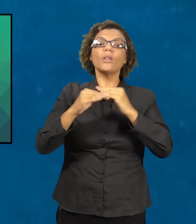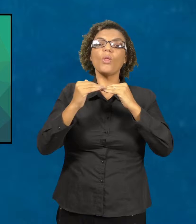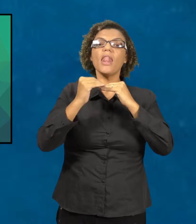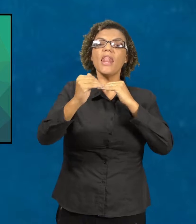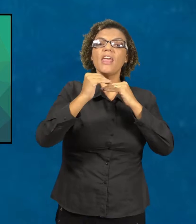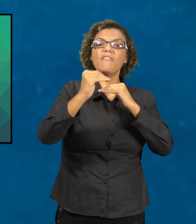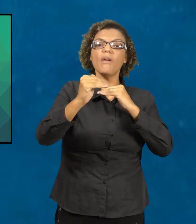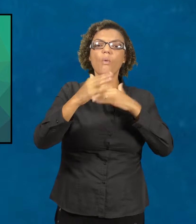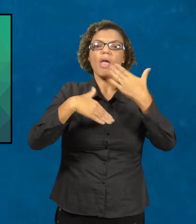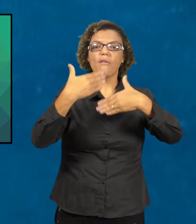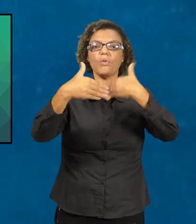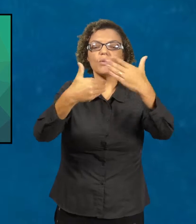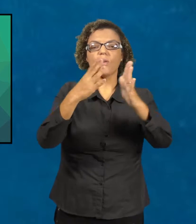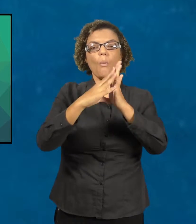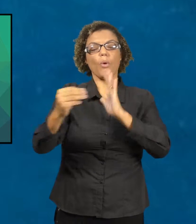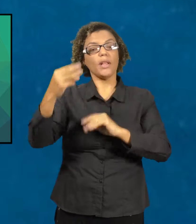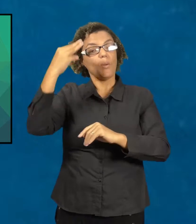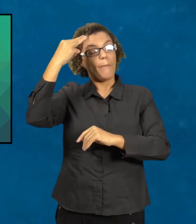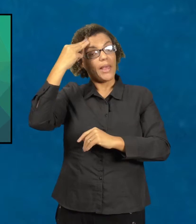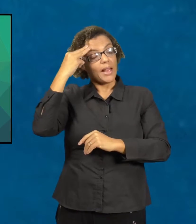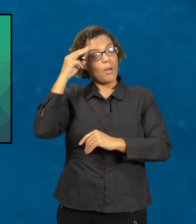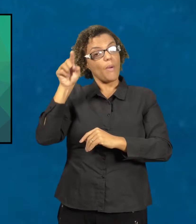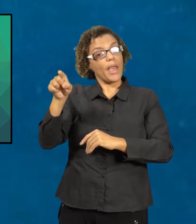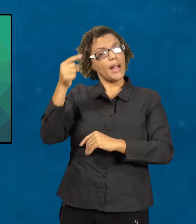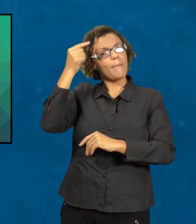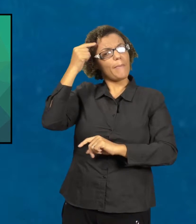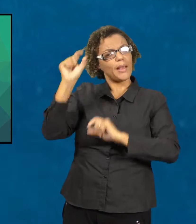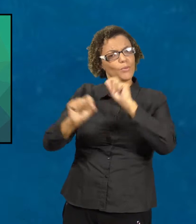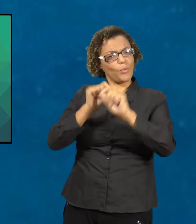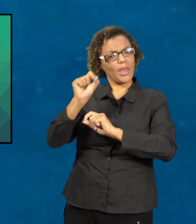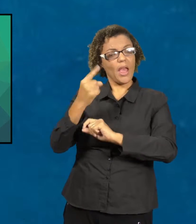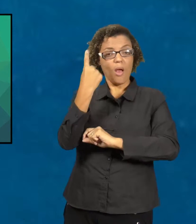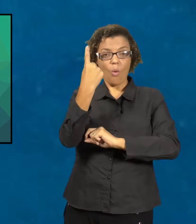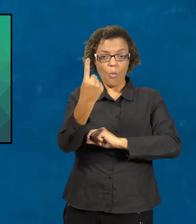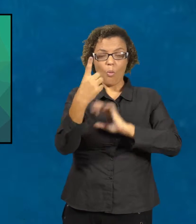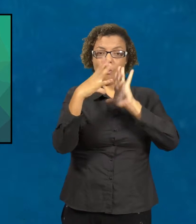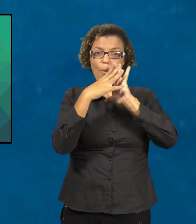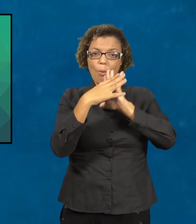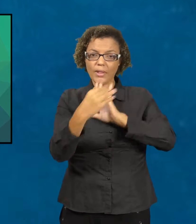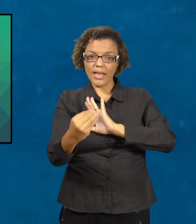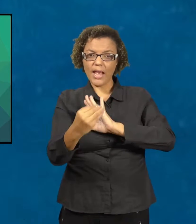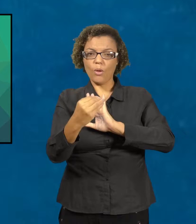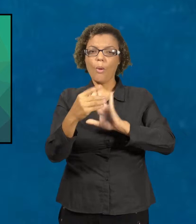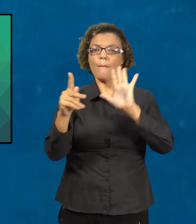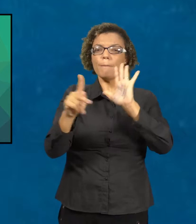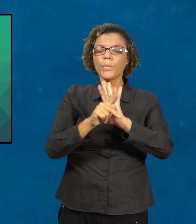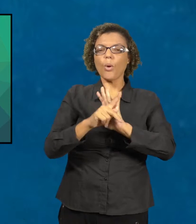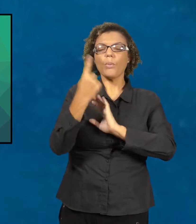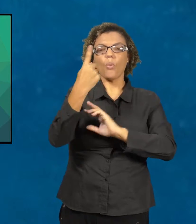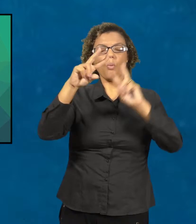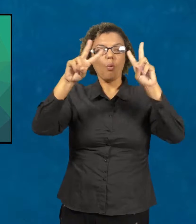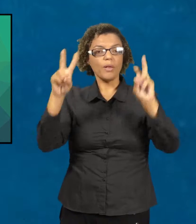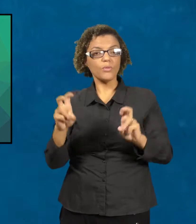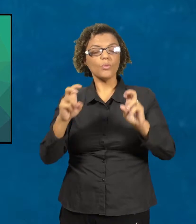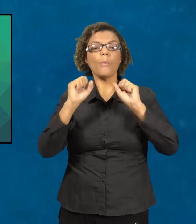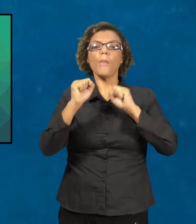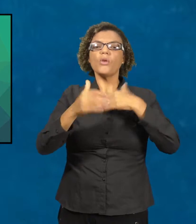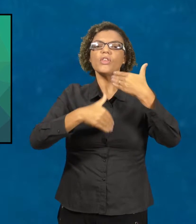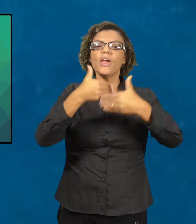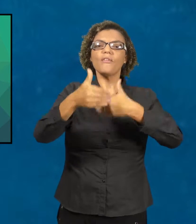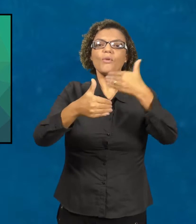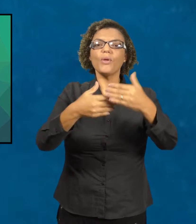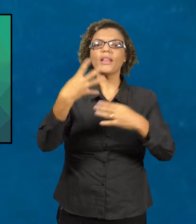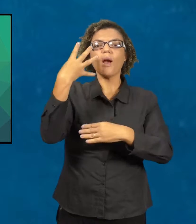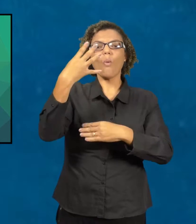Para ele, um modelo para um determinado assunto específico, bem delimitado, pode evoluir em até 4 níveis de complexidade, do